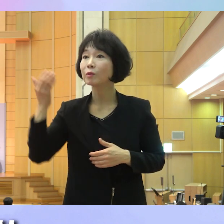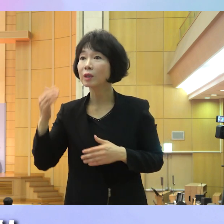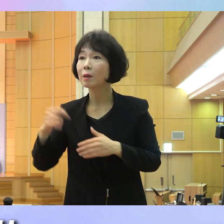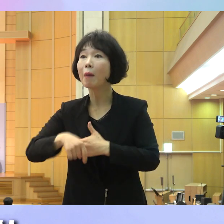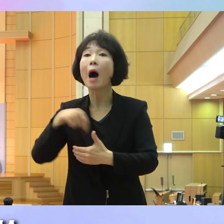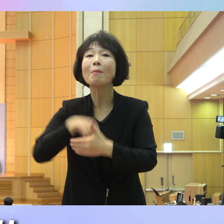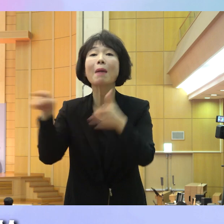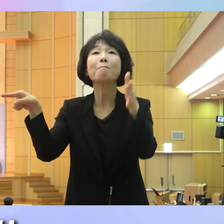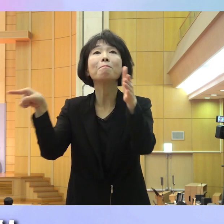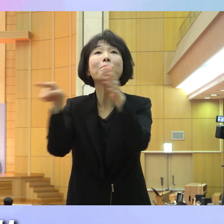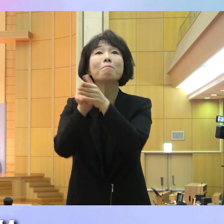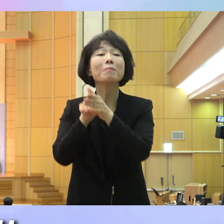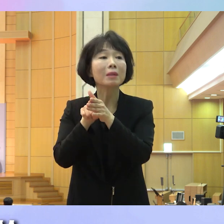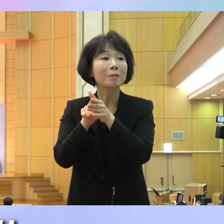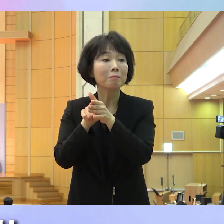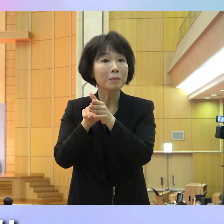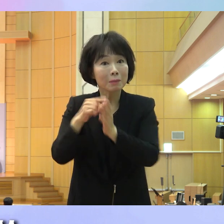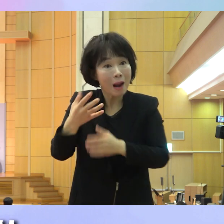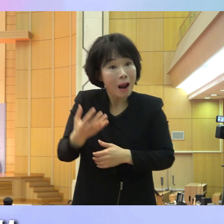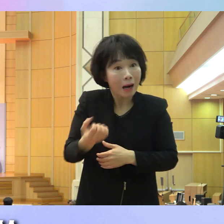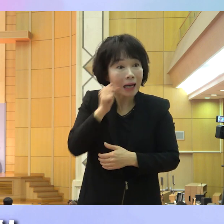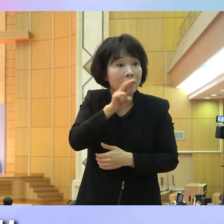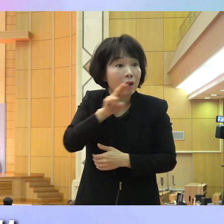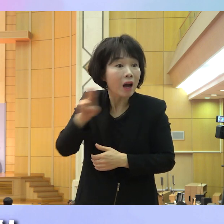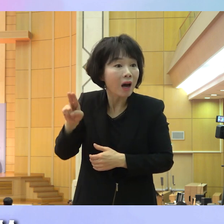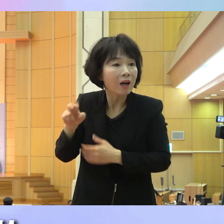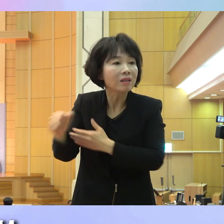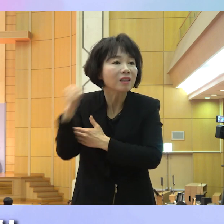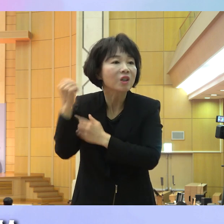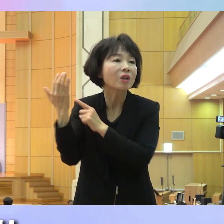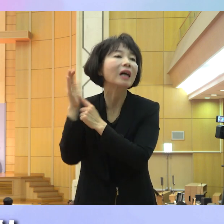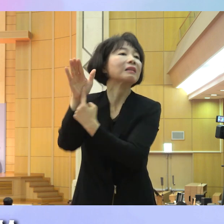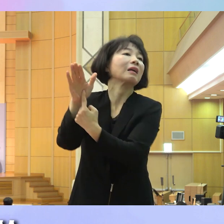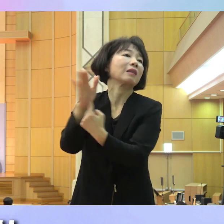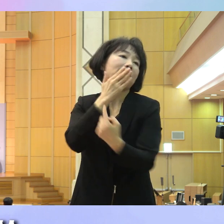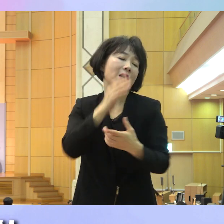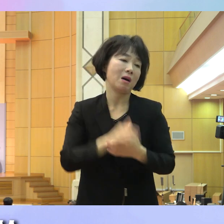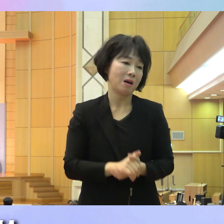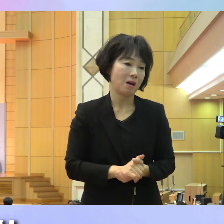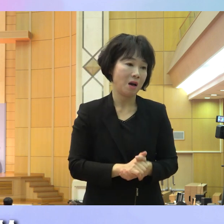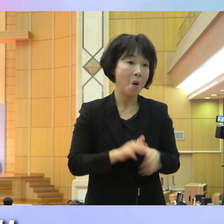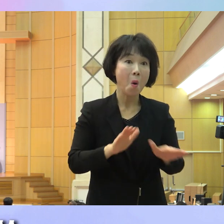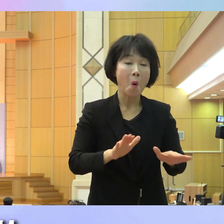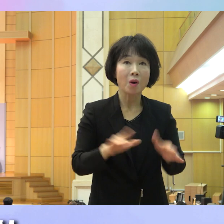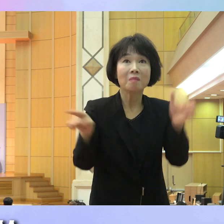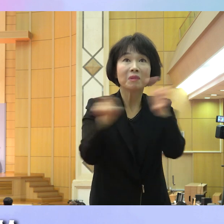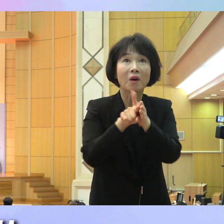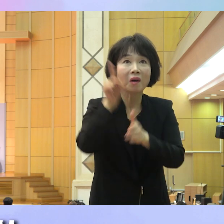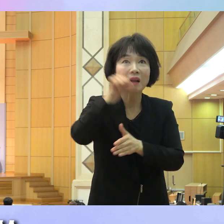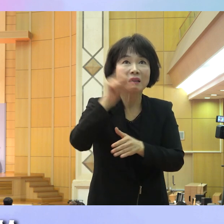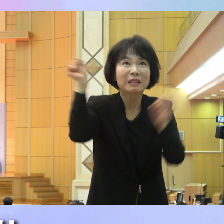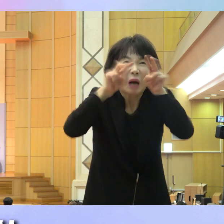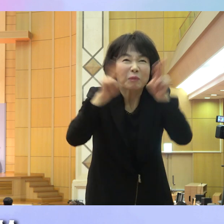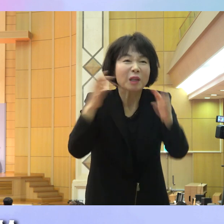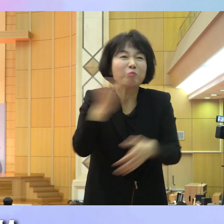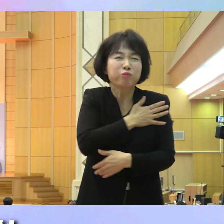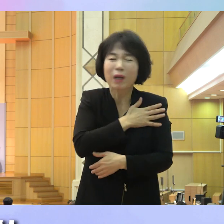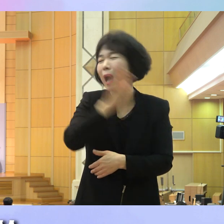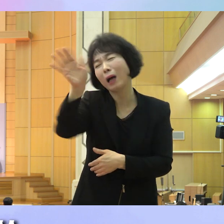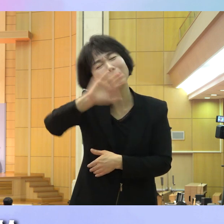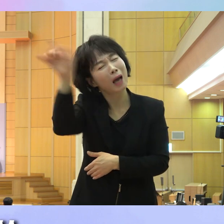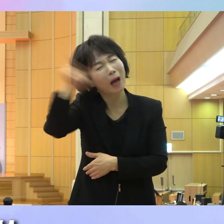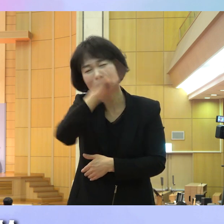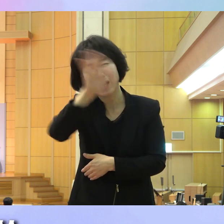것입니다. 오늘 믿었다고 해서 무슨 하늘에서 별똥 떨어지는 것처럼 호박농골 들어오듯이 금방 무슨